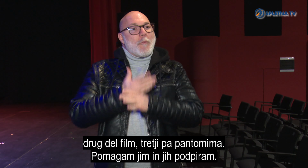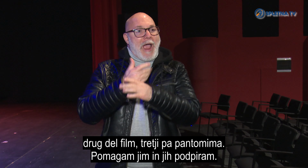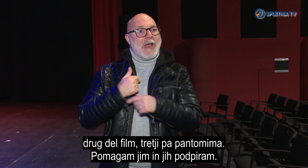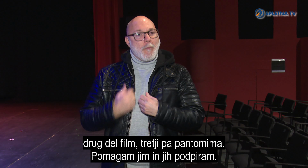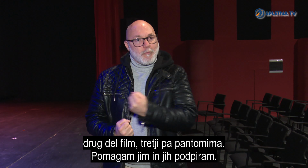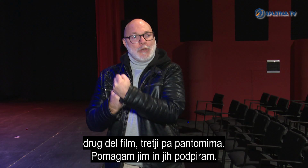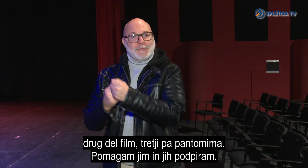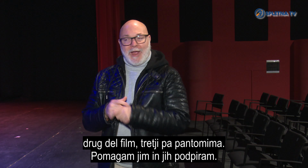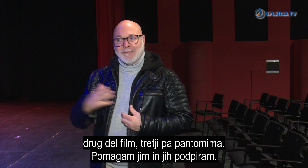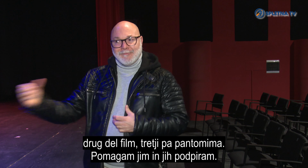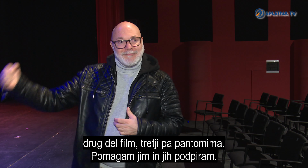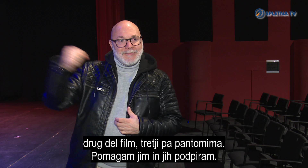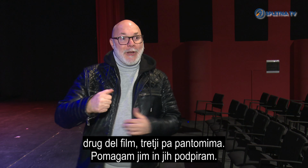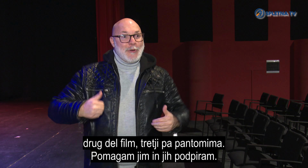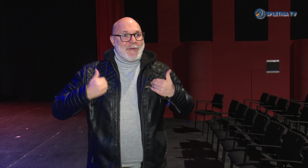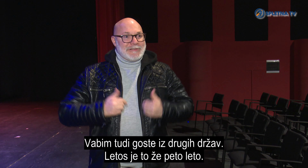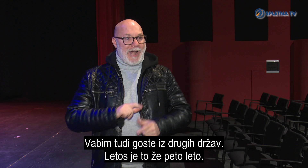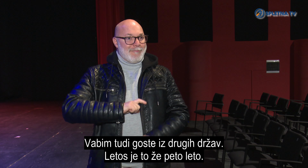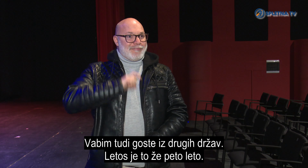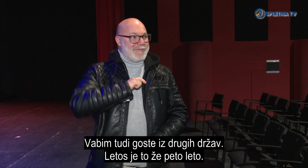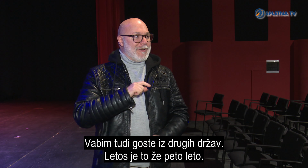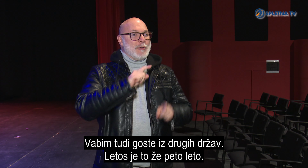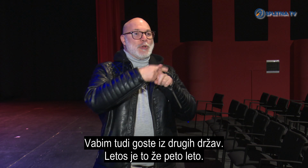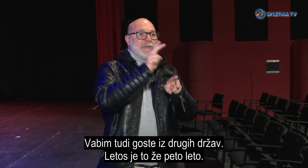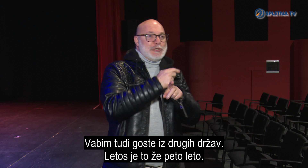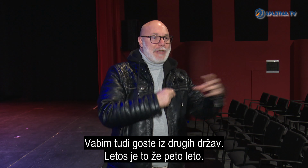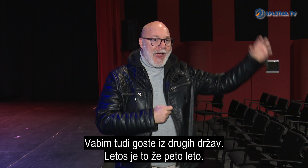Pomagam jim in jih podpiram. Vabim tudi goste iz drugih držav.